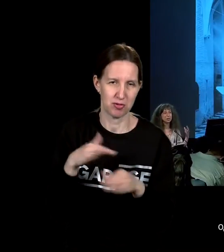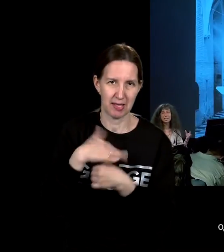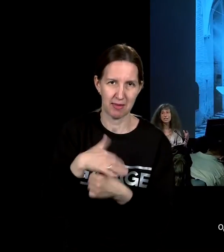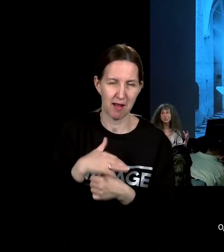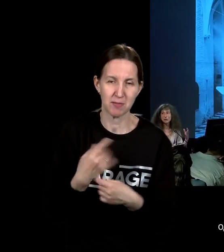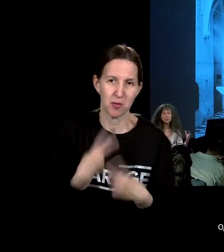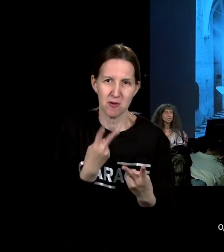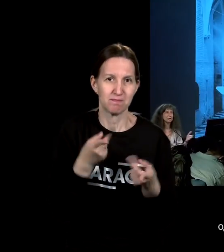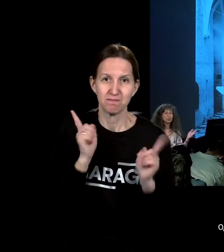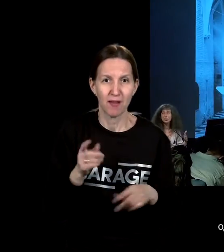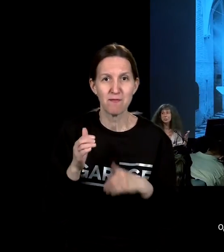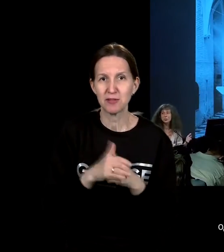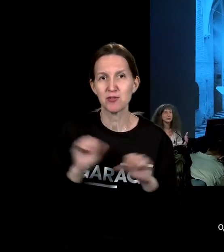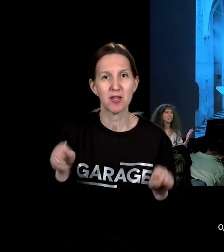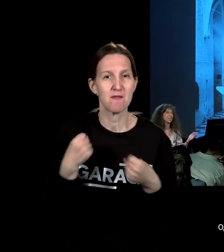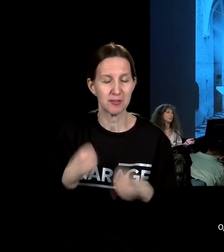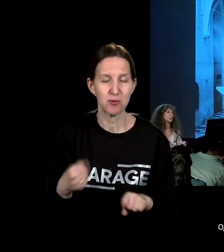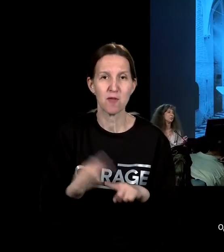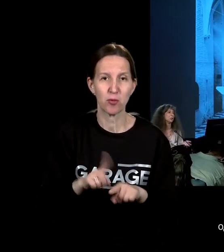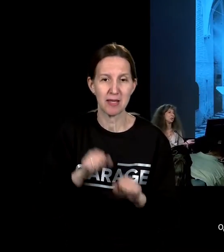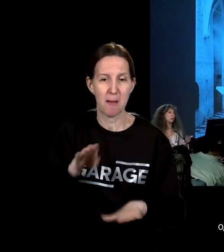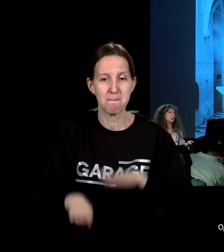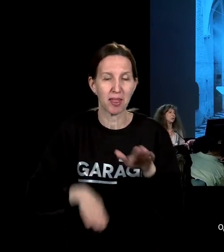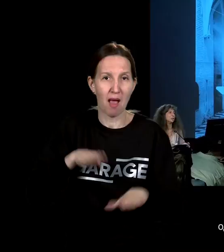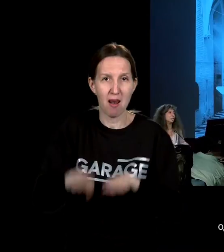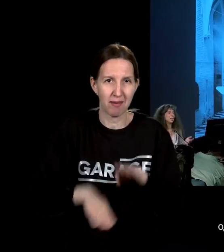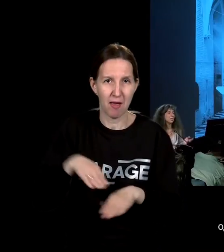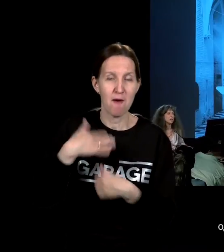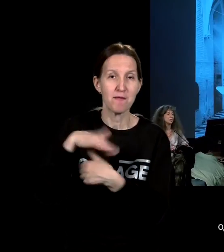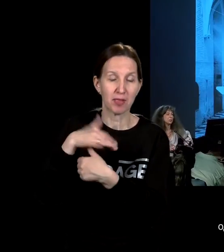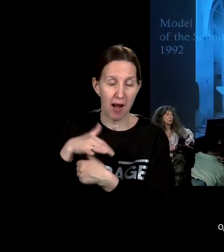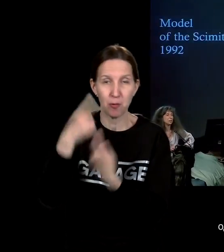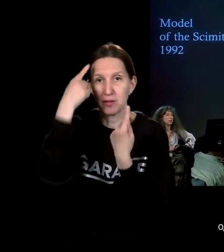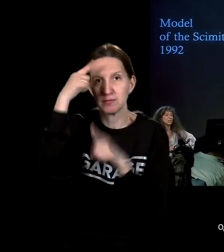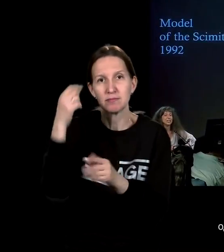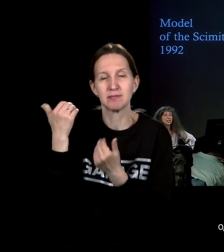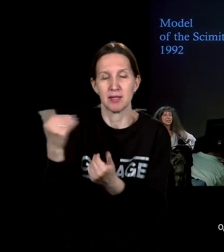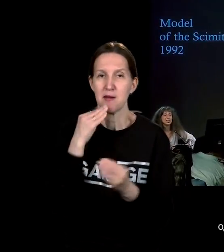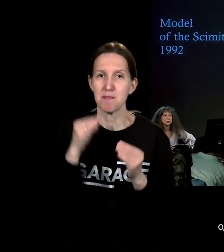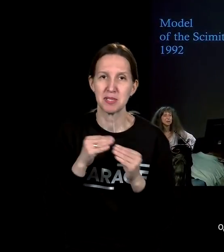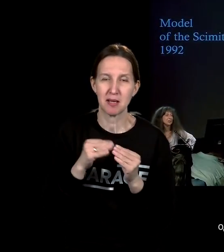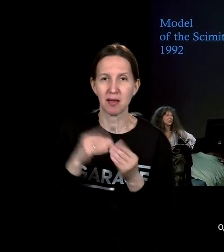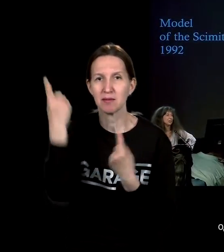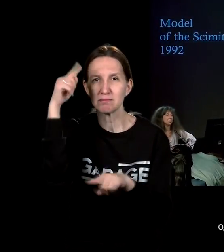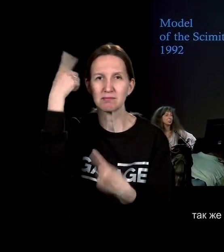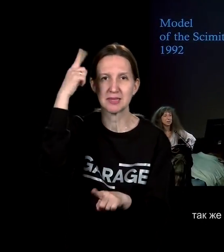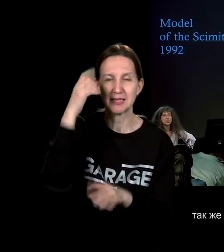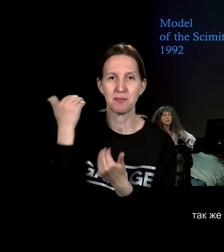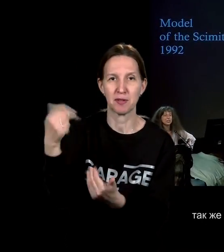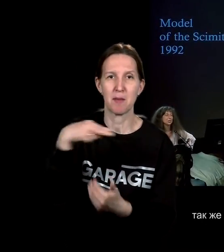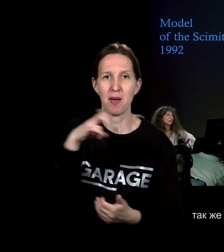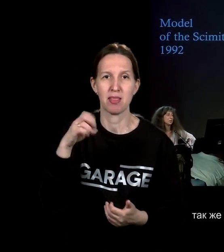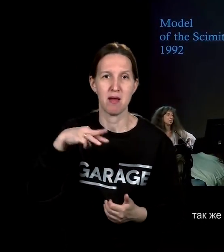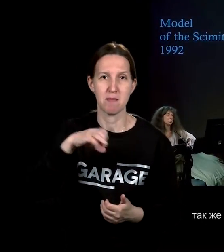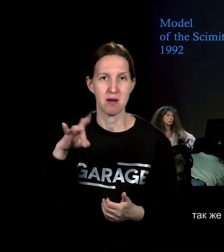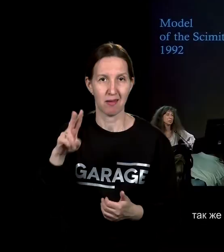вот педальные вертолеты всех возможных вариантов, это тоже одно из постоянных изобретений Пономаренко,